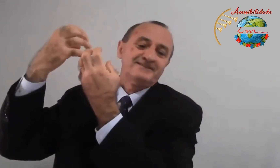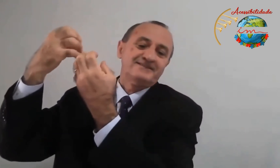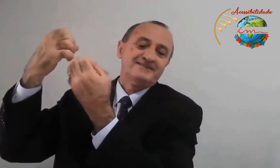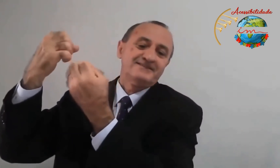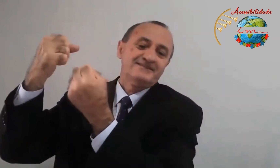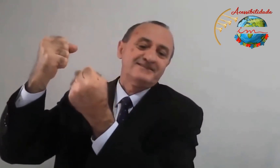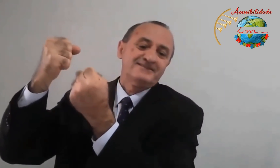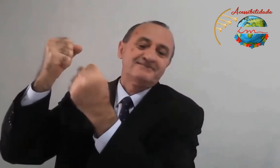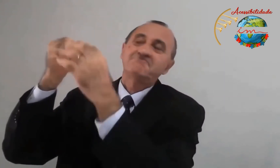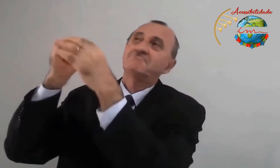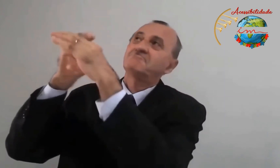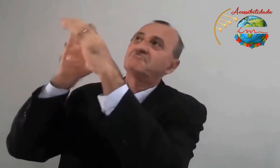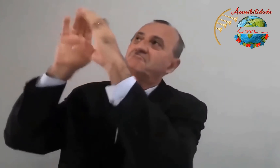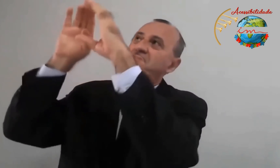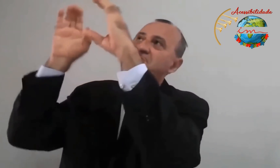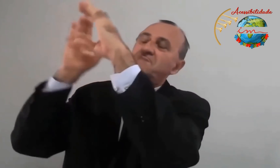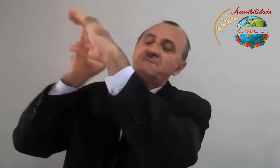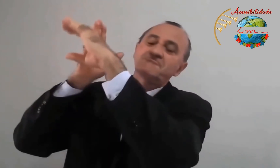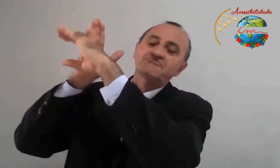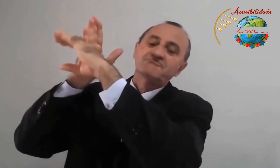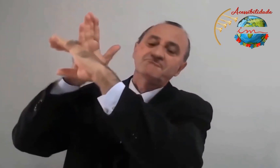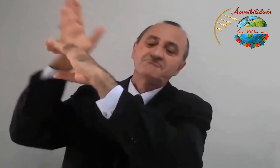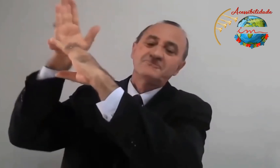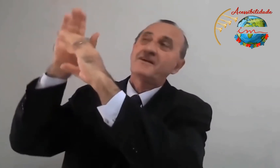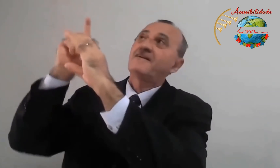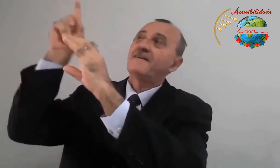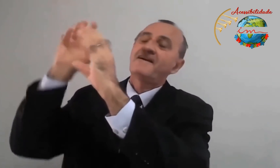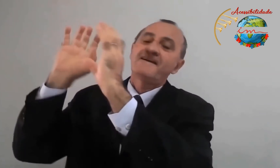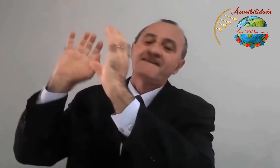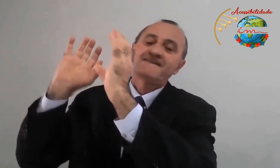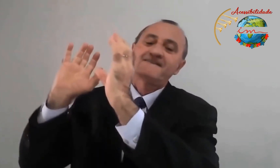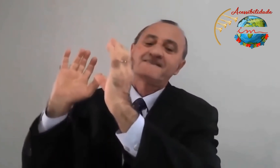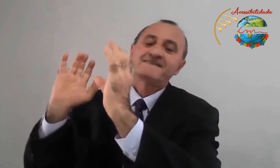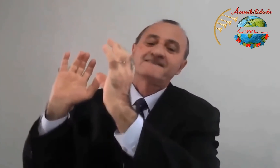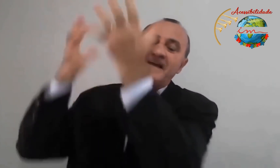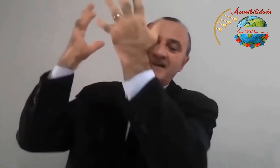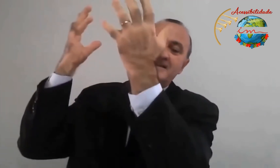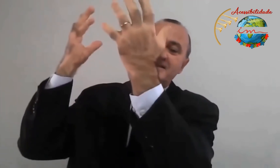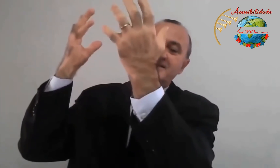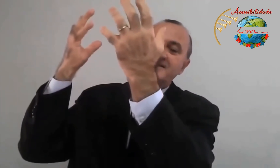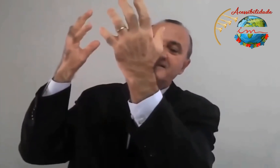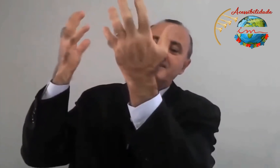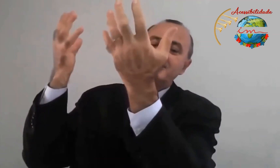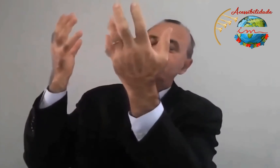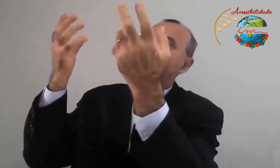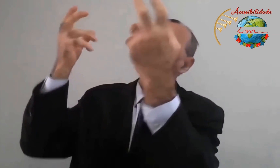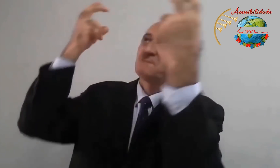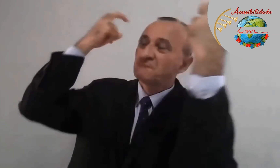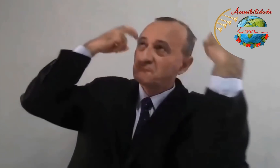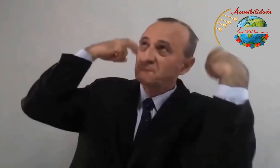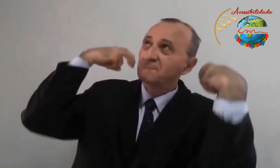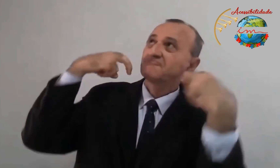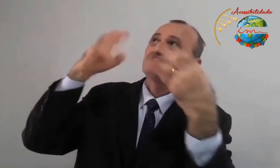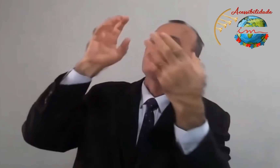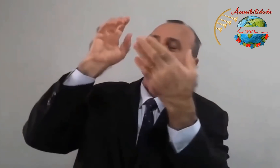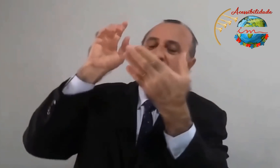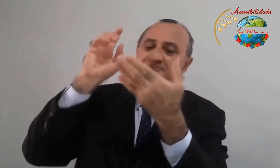Criador, próximo a Deus, e subir na eternidade, nas bodas do Cordeiro, para este casamento